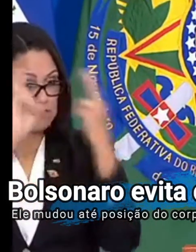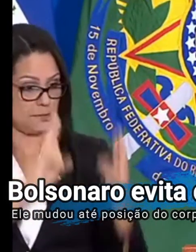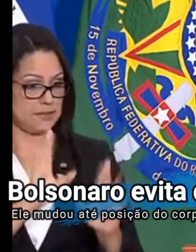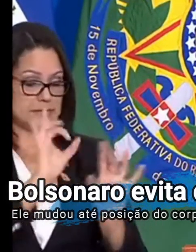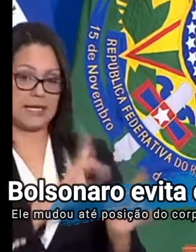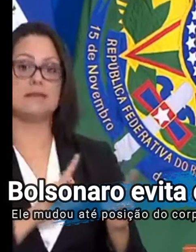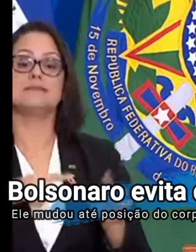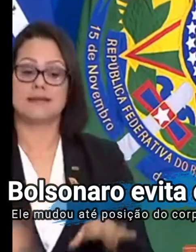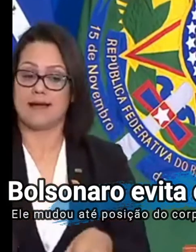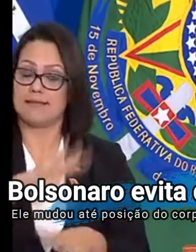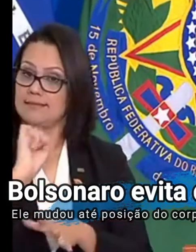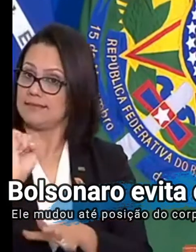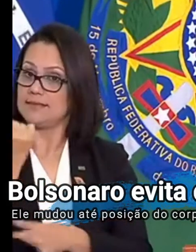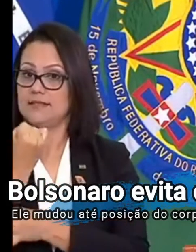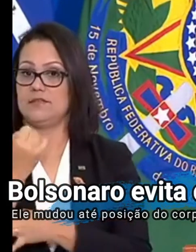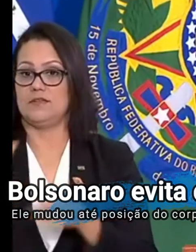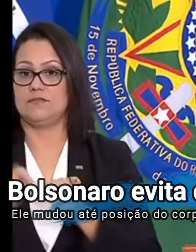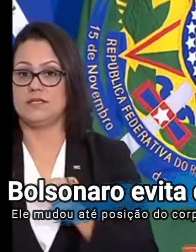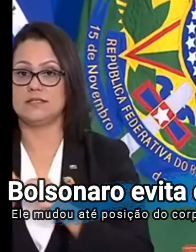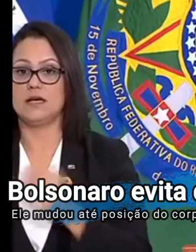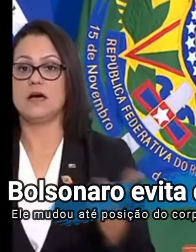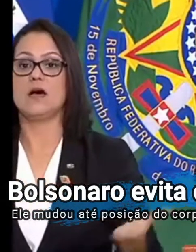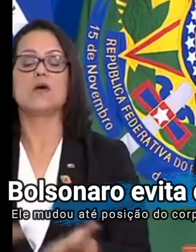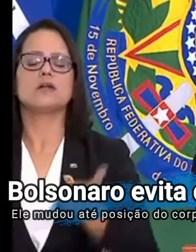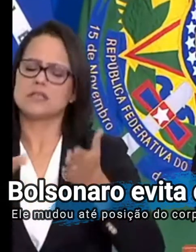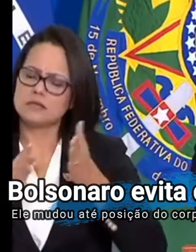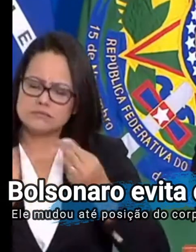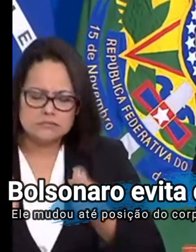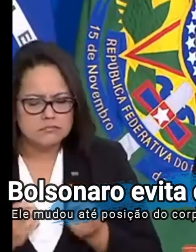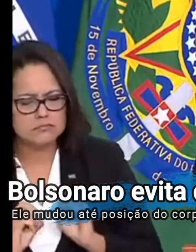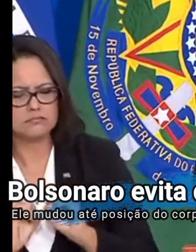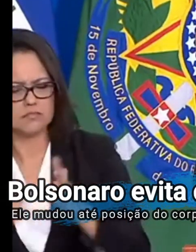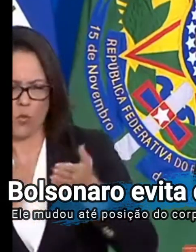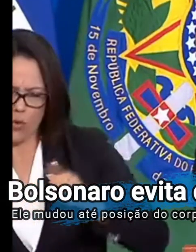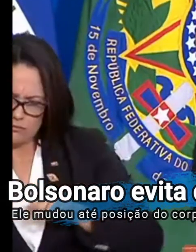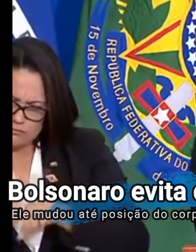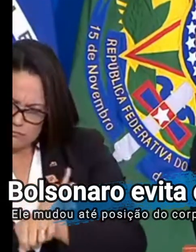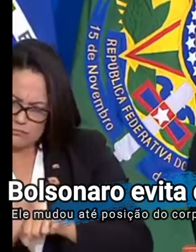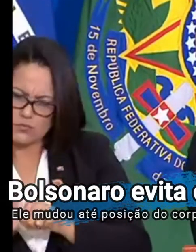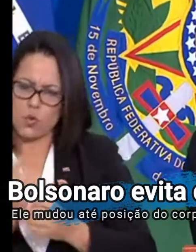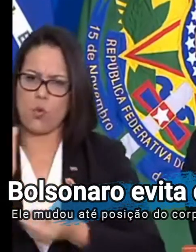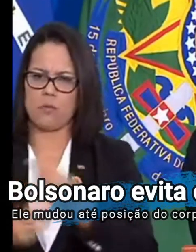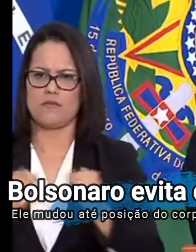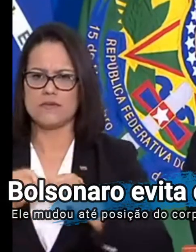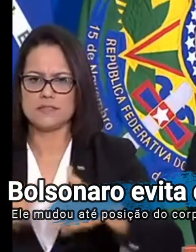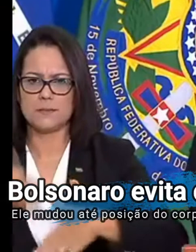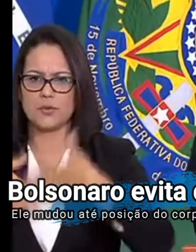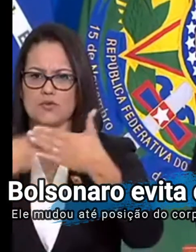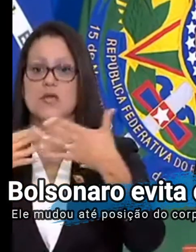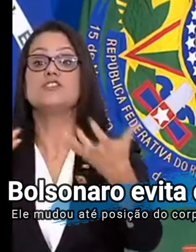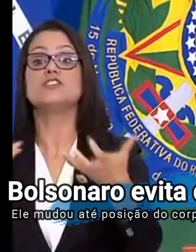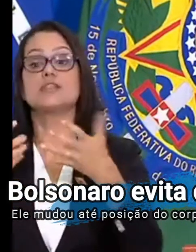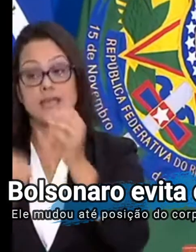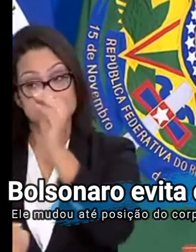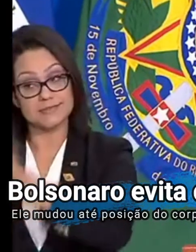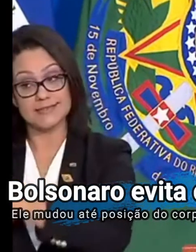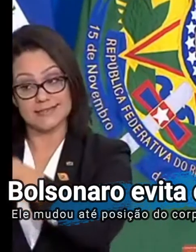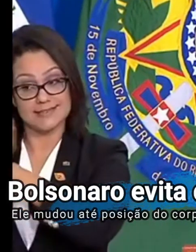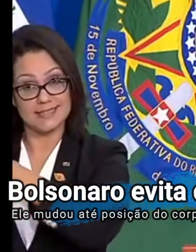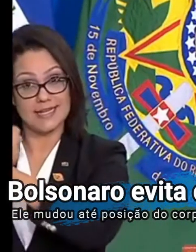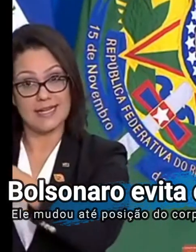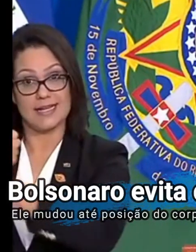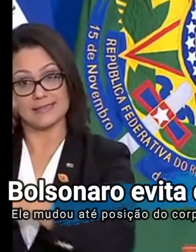defesa é que está conduzindo esse processo queremos fazer no campo de marte de são paulo